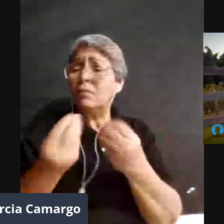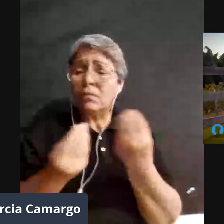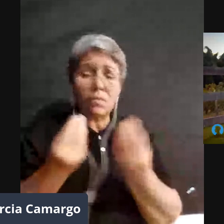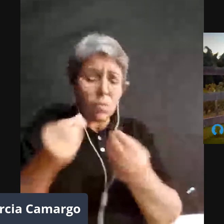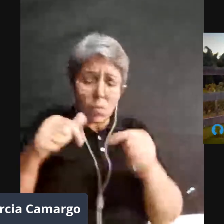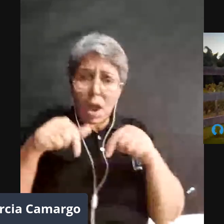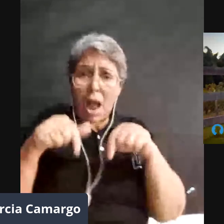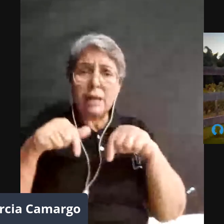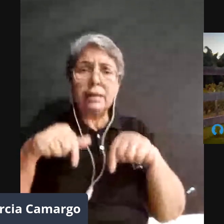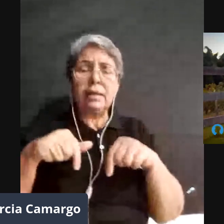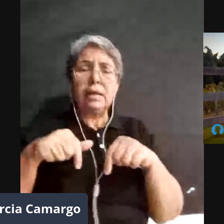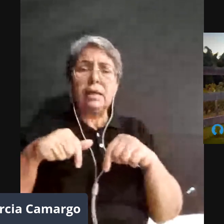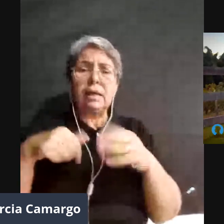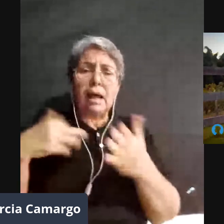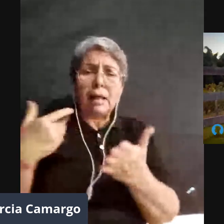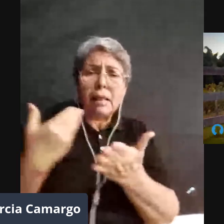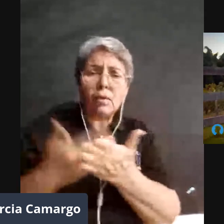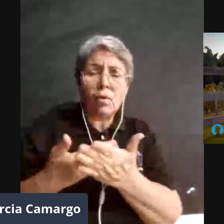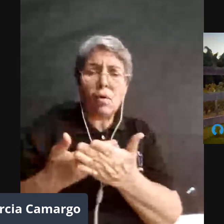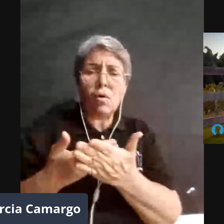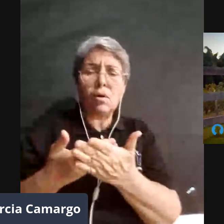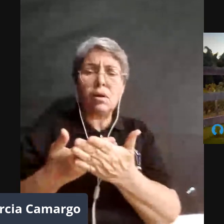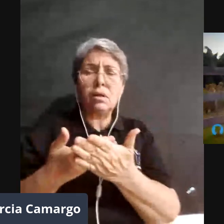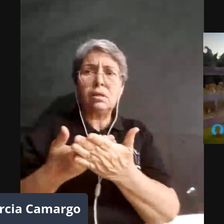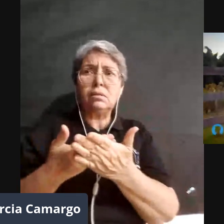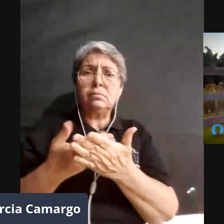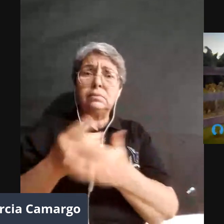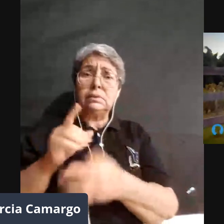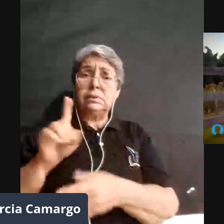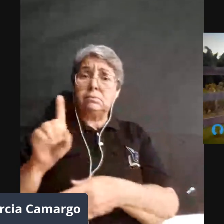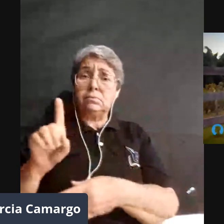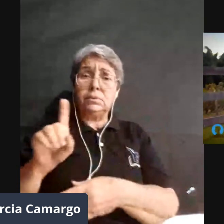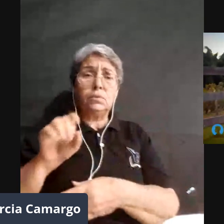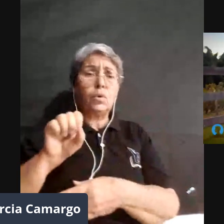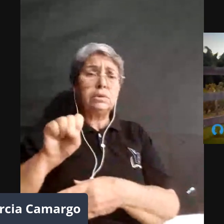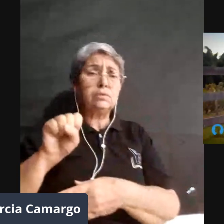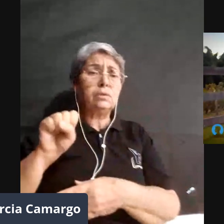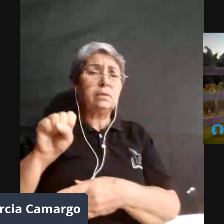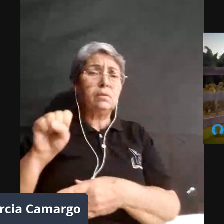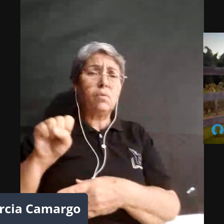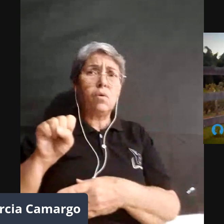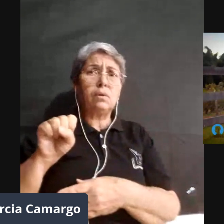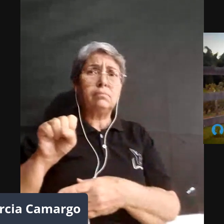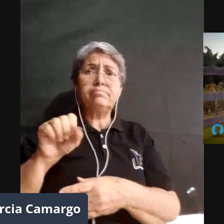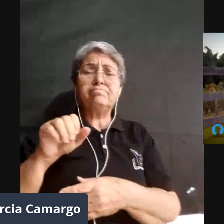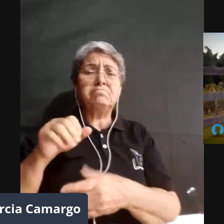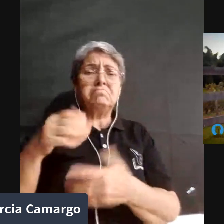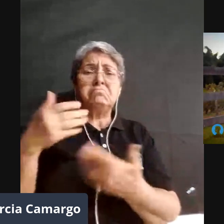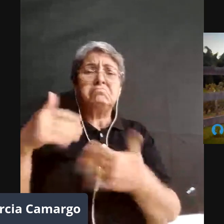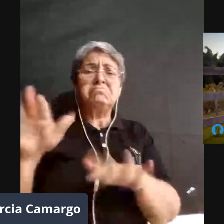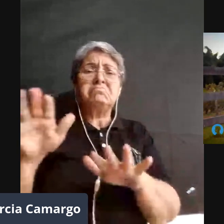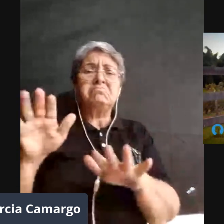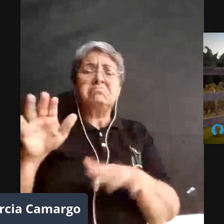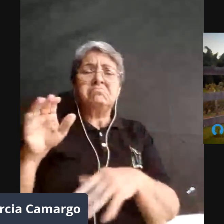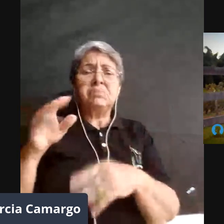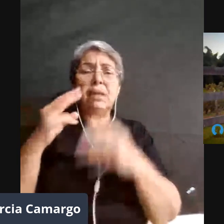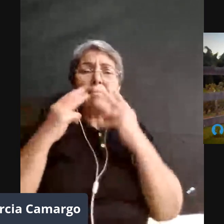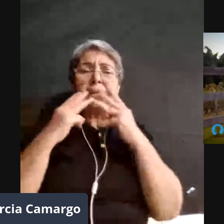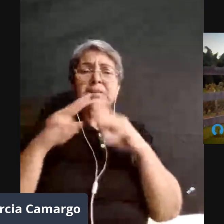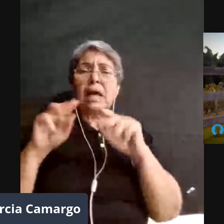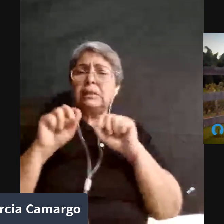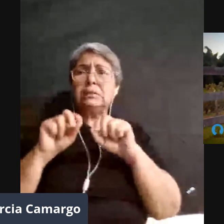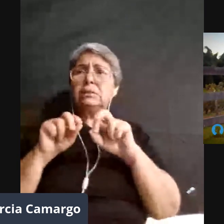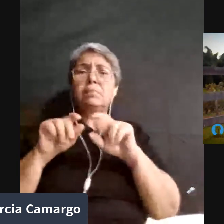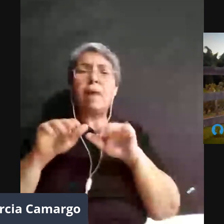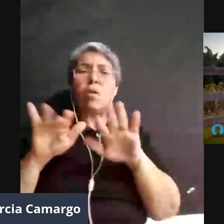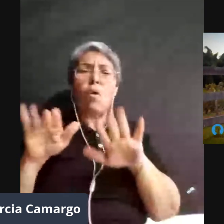em 1888 aqueles que ouviram essa mensagem não ficaram prontos? E por que a mensagem não se espalhou como fogo se